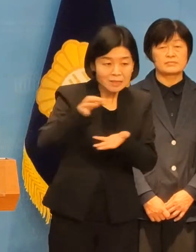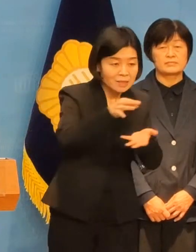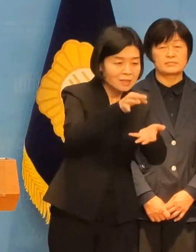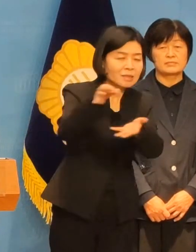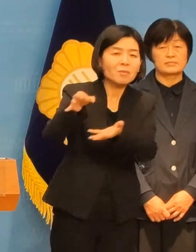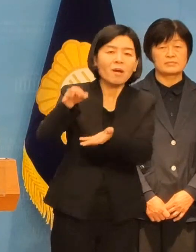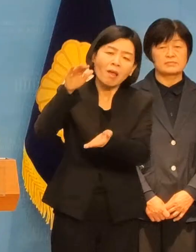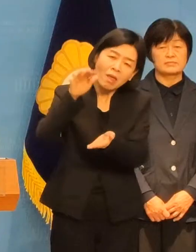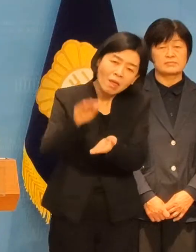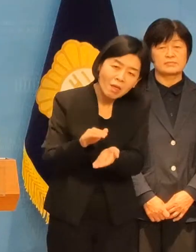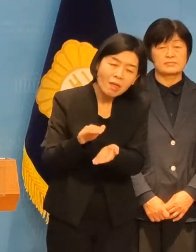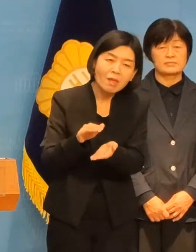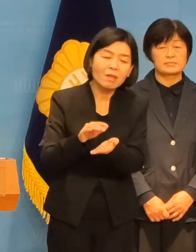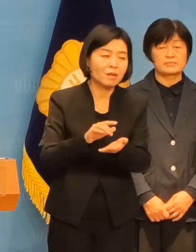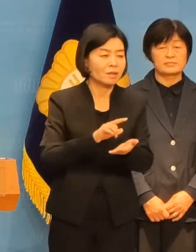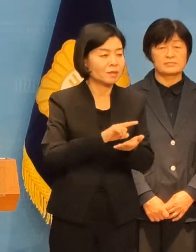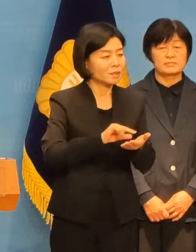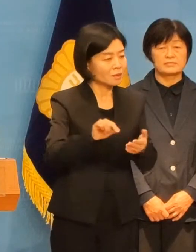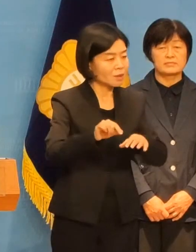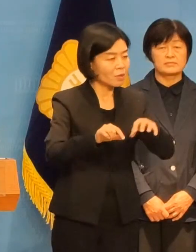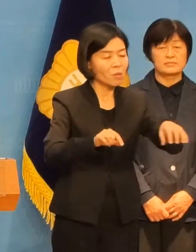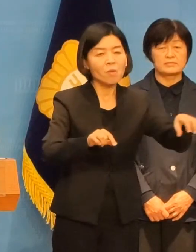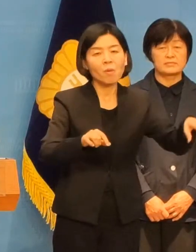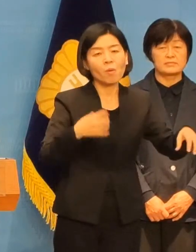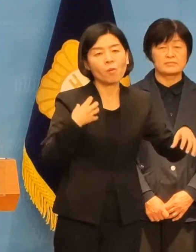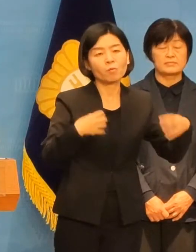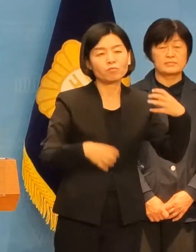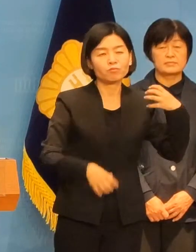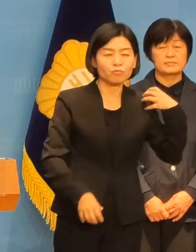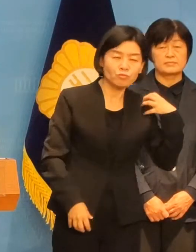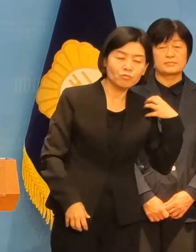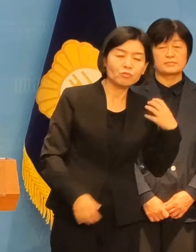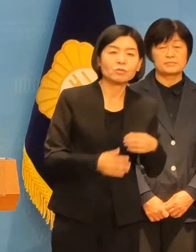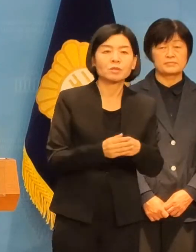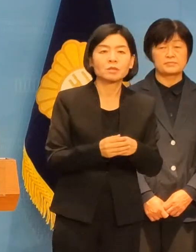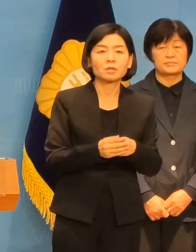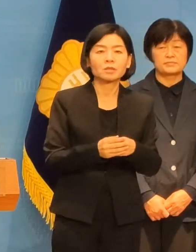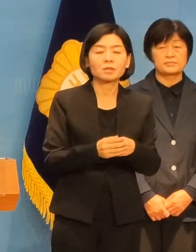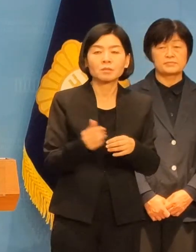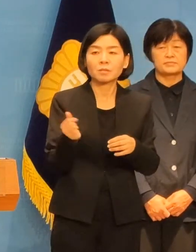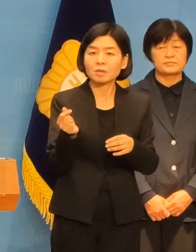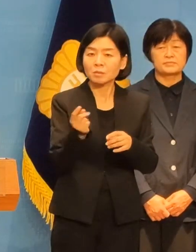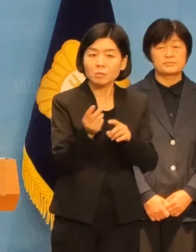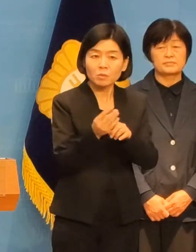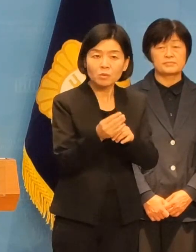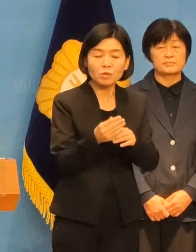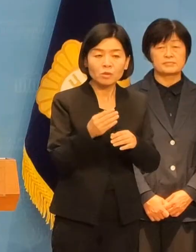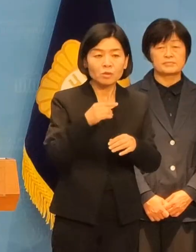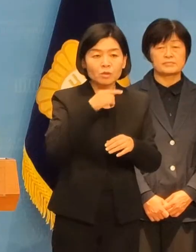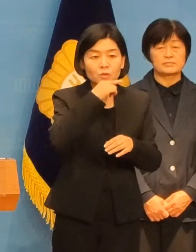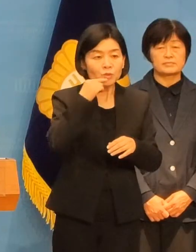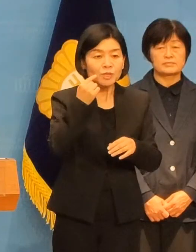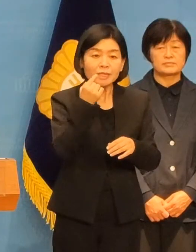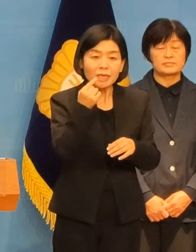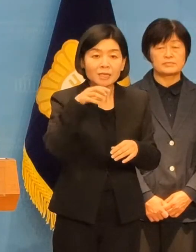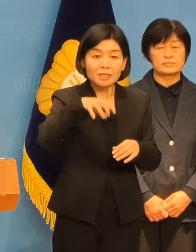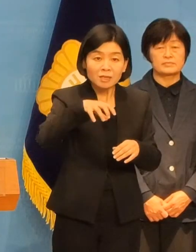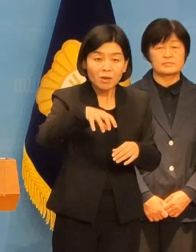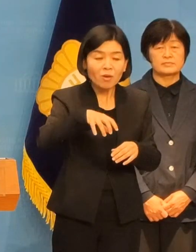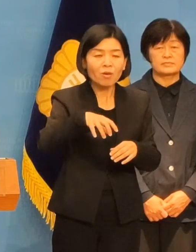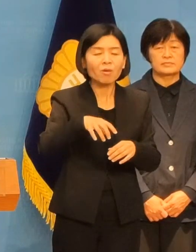낮아서 지방에 상당한 부담을 주고 있습니다. 또 일부 지자체의 경우는 특히 순창 지역이 그렇게